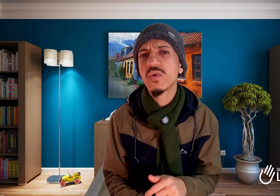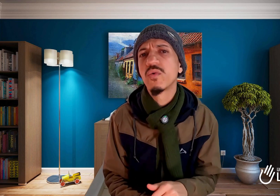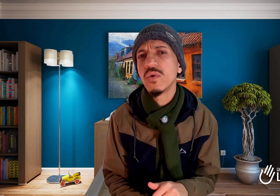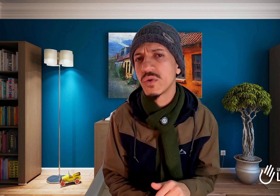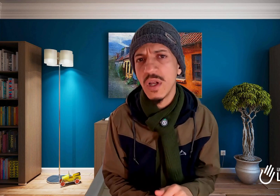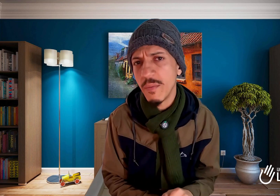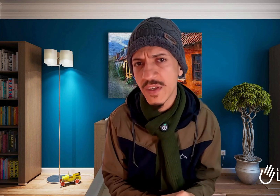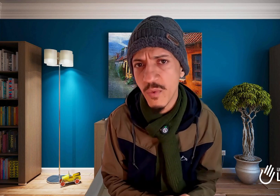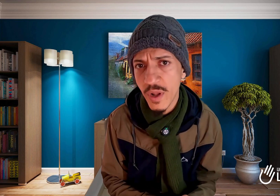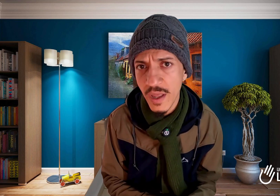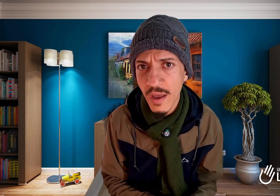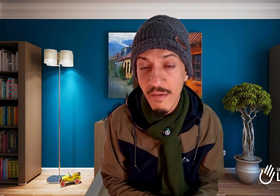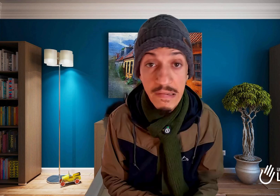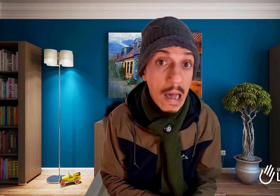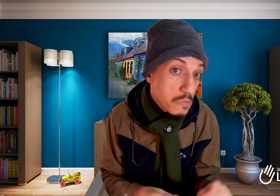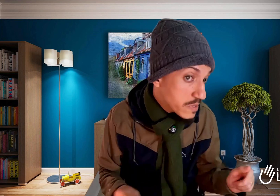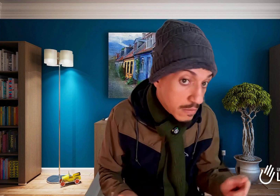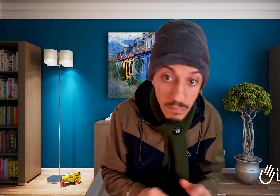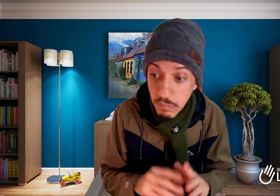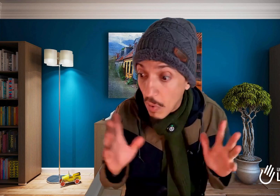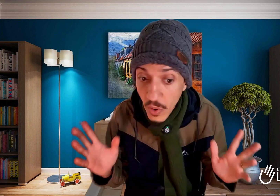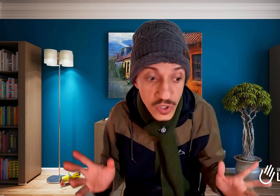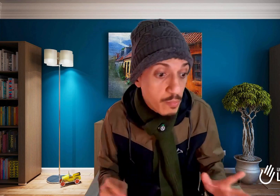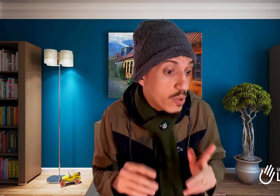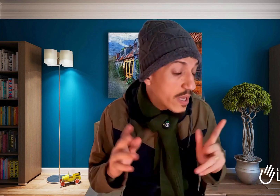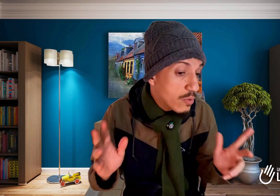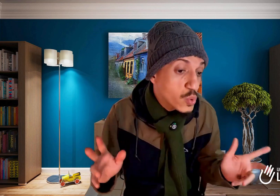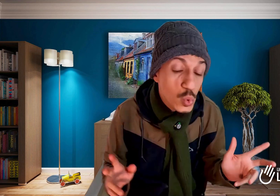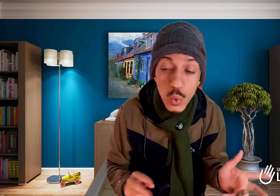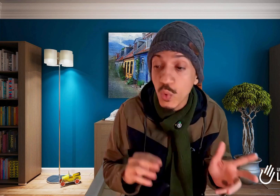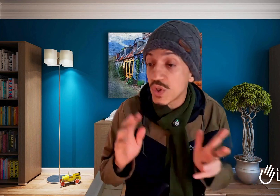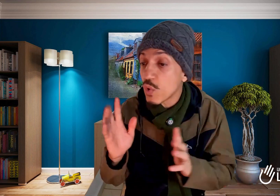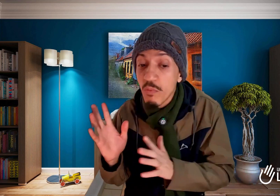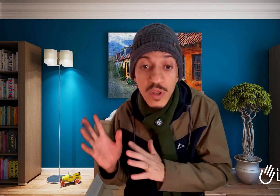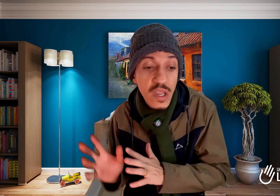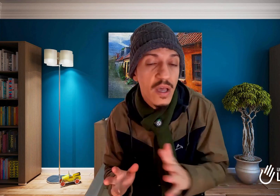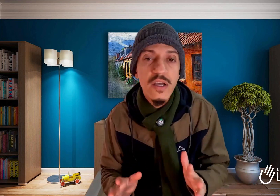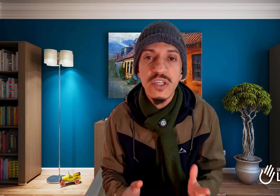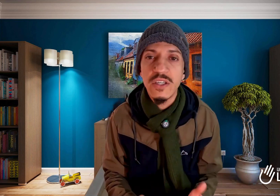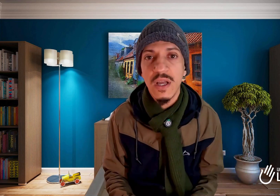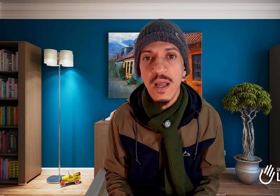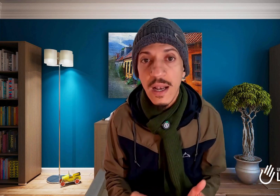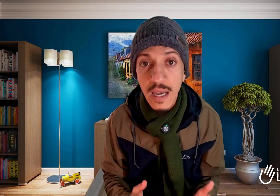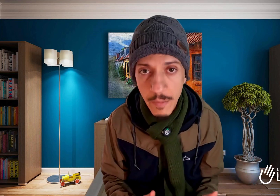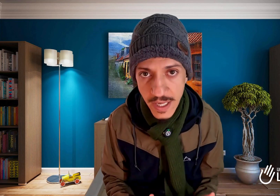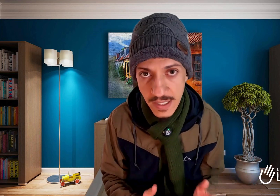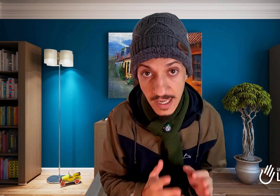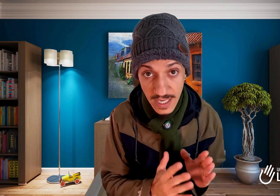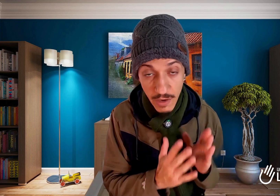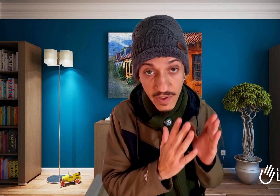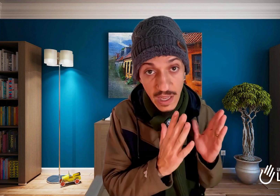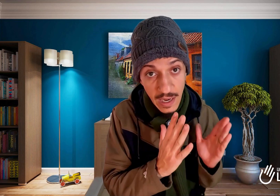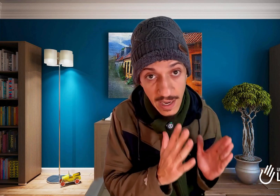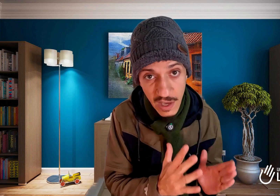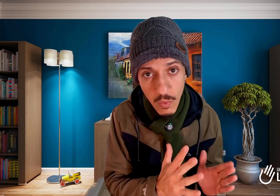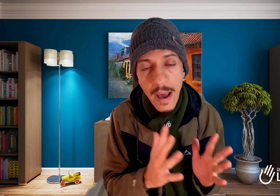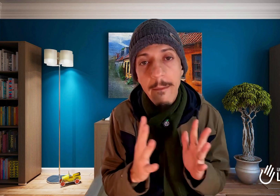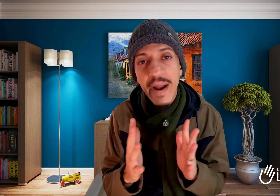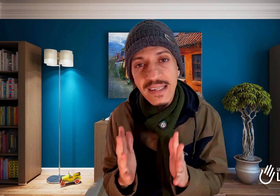cursos de Libras por aí, não, você não pode porque o surdo se comunica. Gente, Libras significa língua